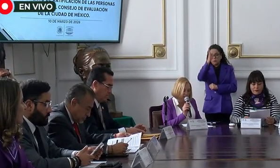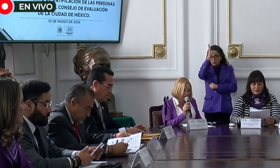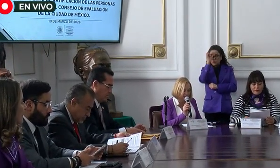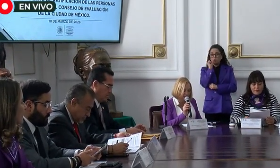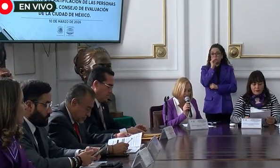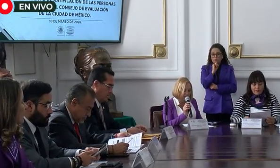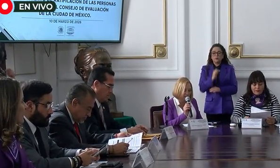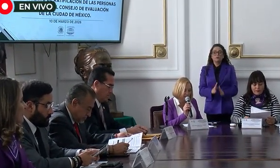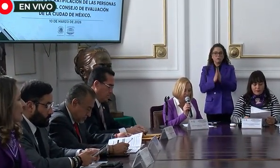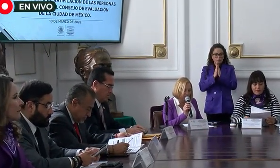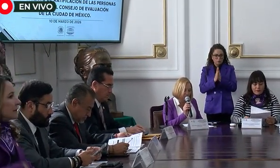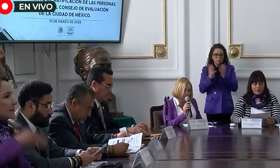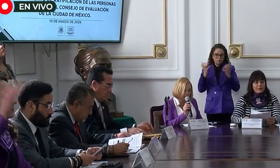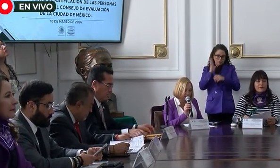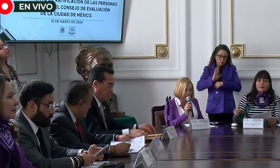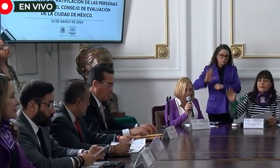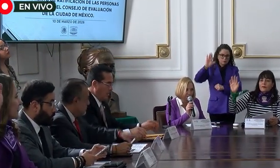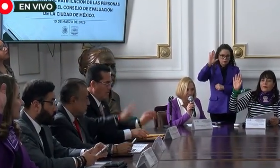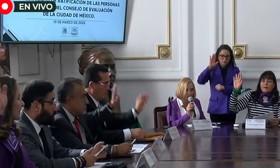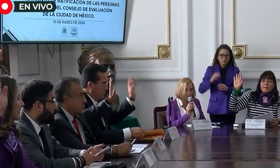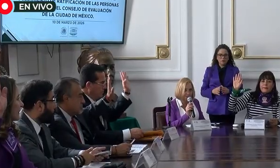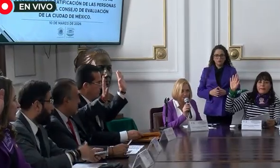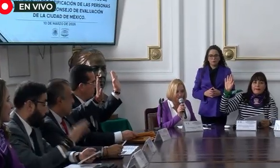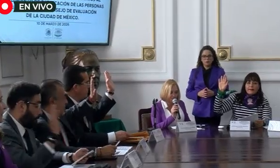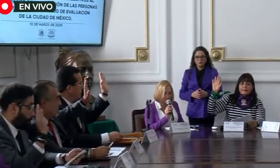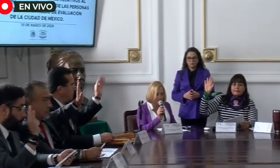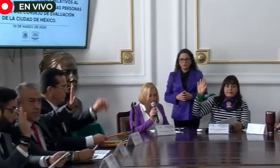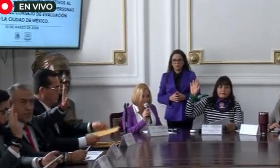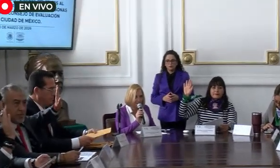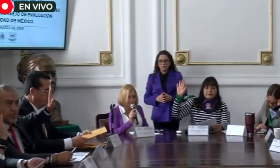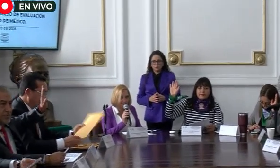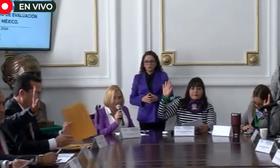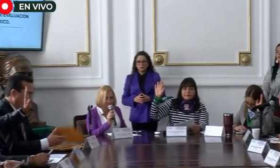afirmativa, sírvanse manifestarlo levantando la mano.